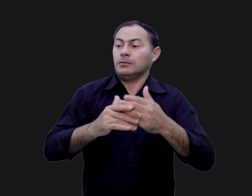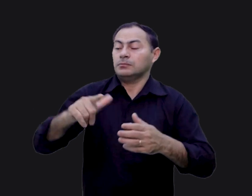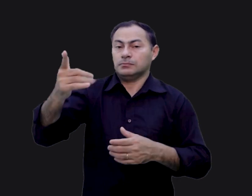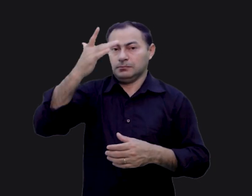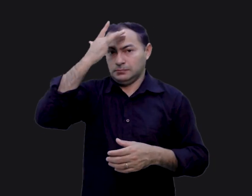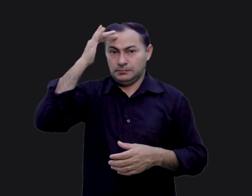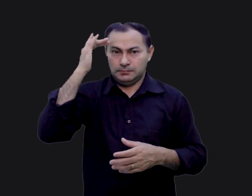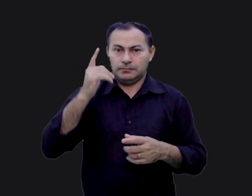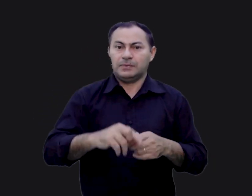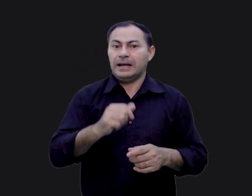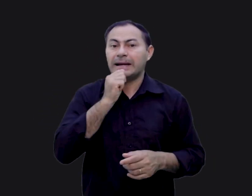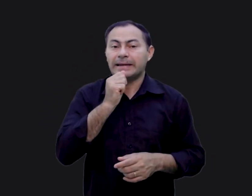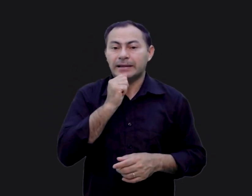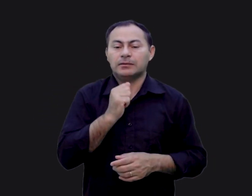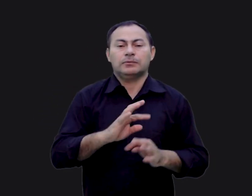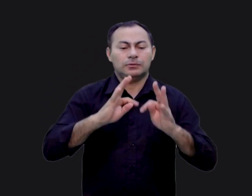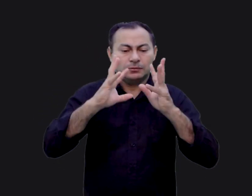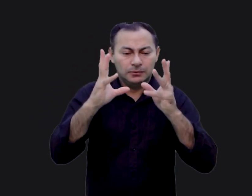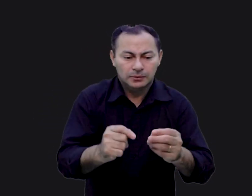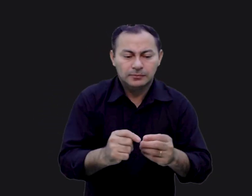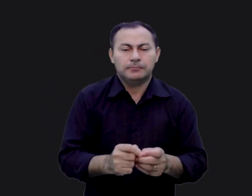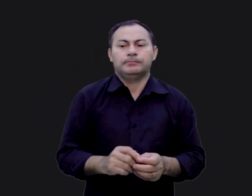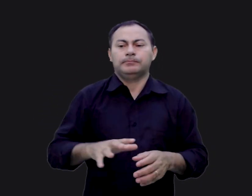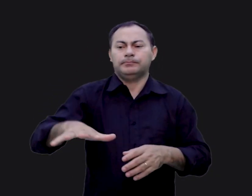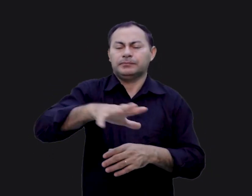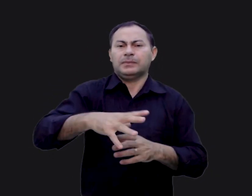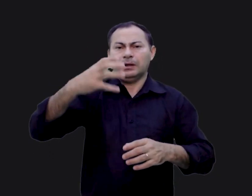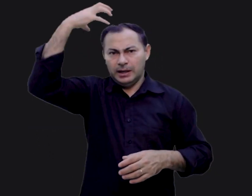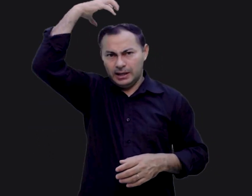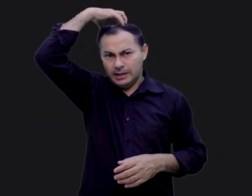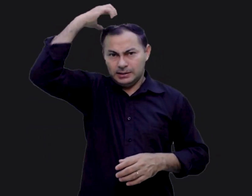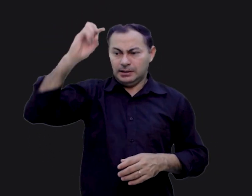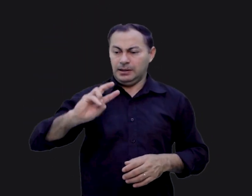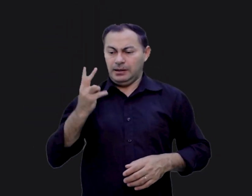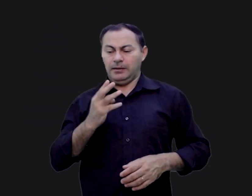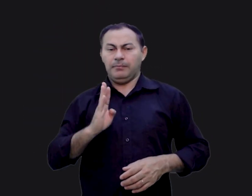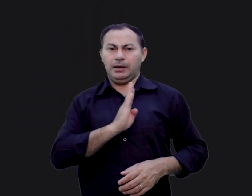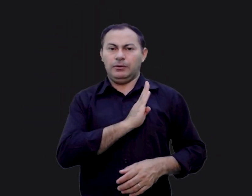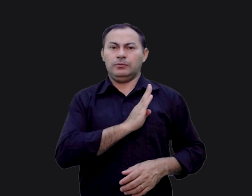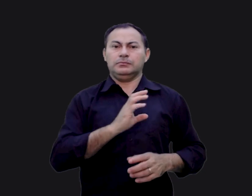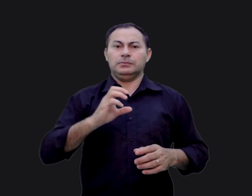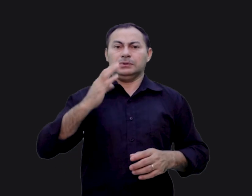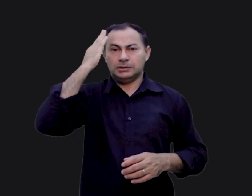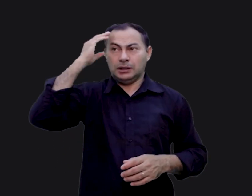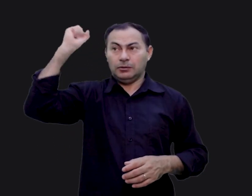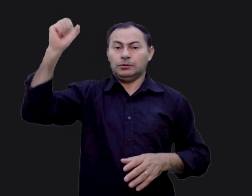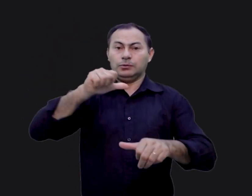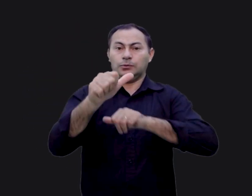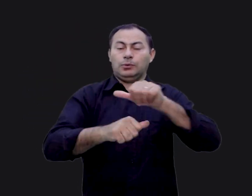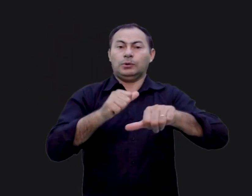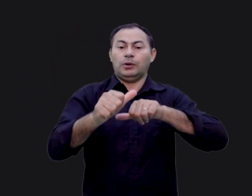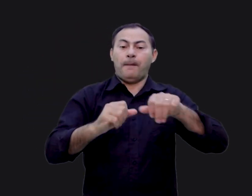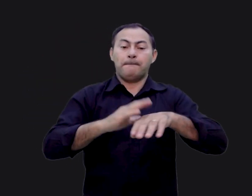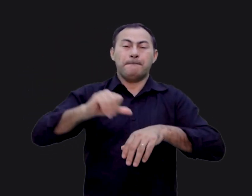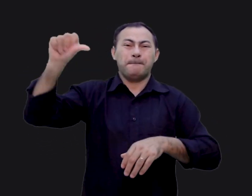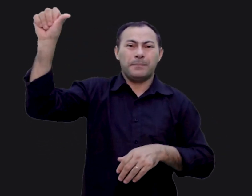que qualquer outro. Ainda assim, com tudo isso, em meio aos reis hebreus, Salomão talvez tenha se tornado o maior